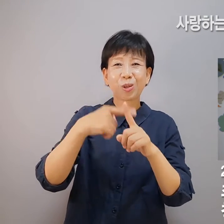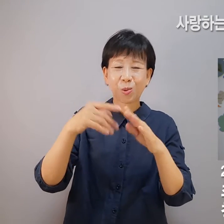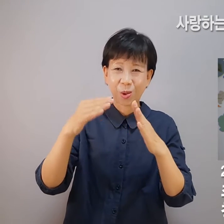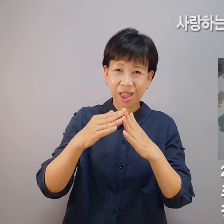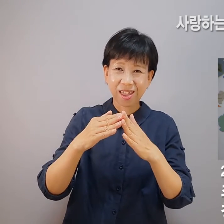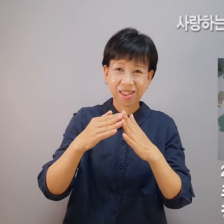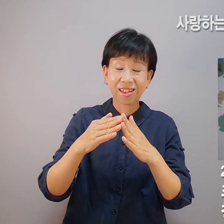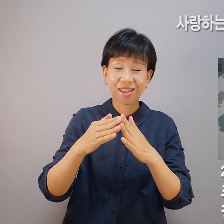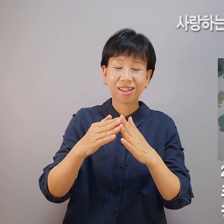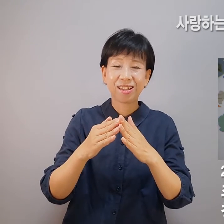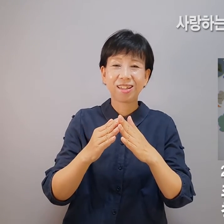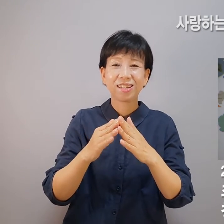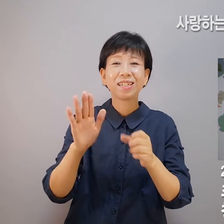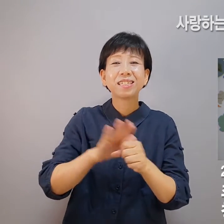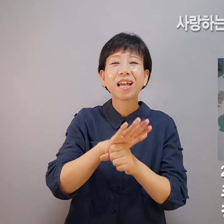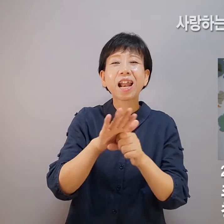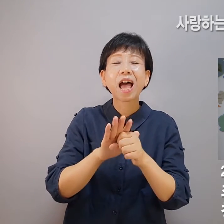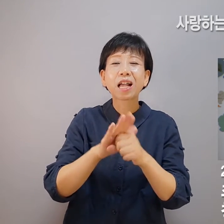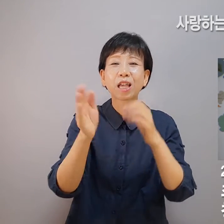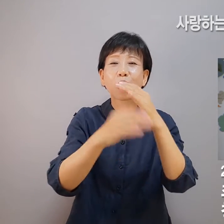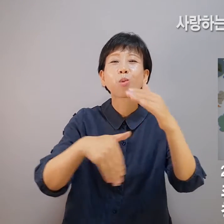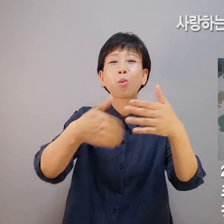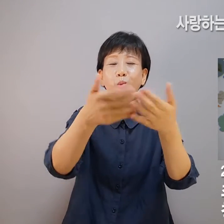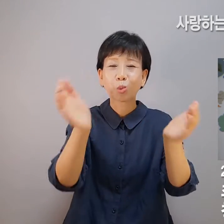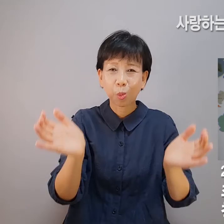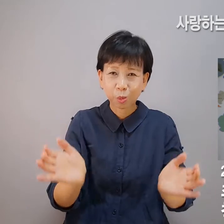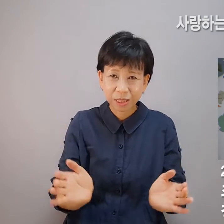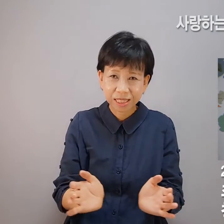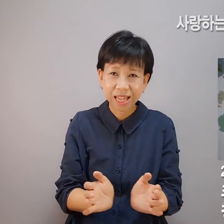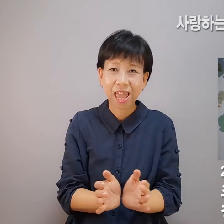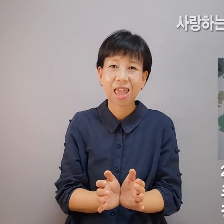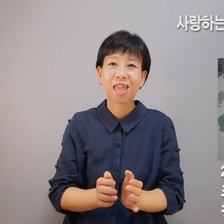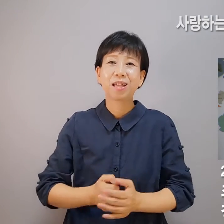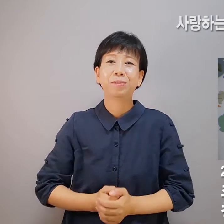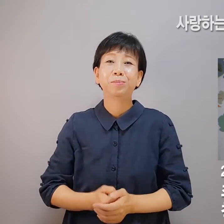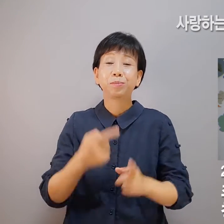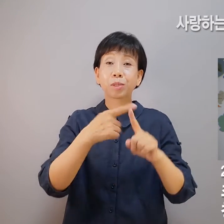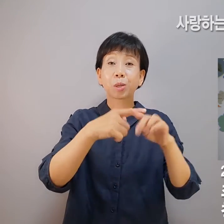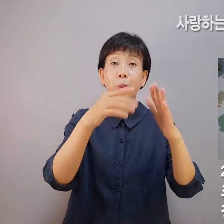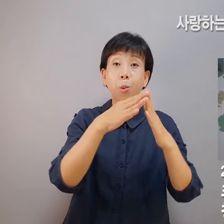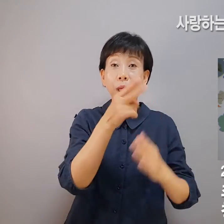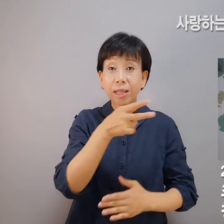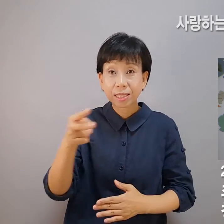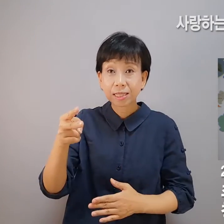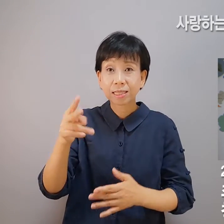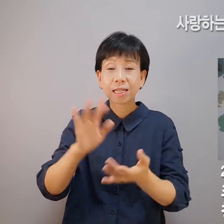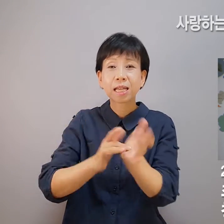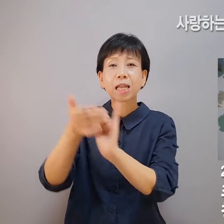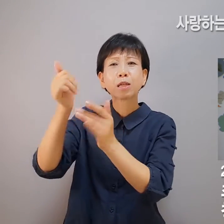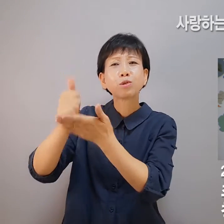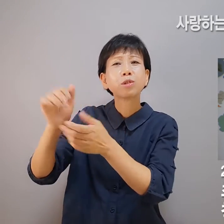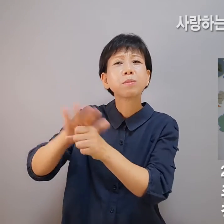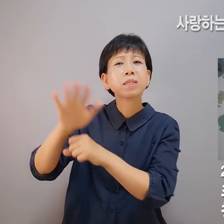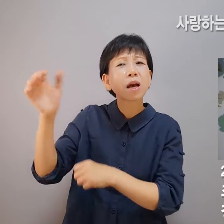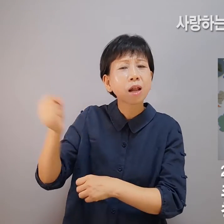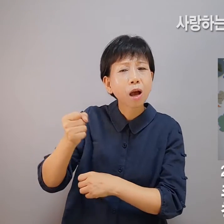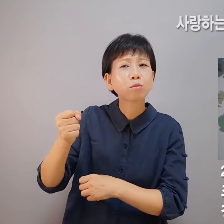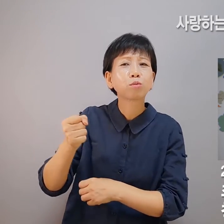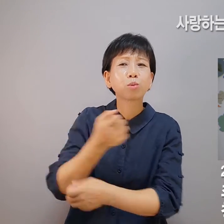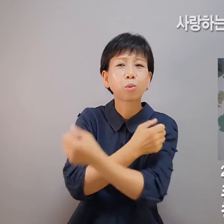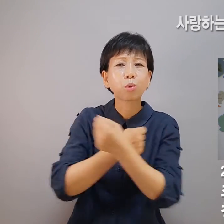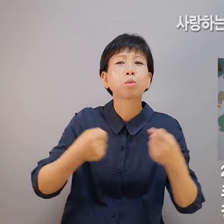이 정의하시는 분들이 너무 남발해서 좀 그렇긴 한데, 그래도 교회는 예수님의 사랑으로 용서하고 화합하는